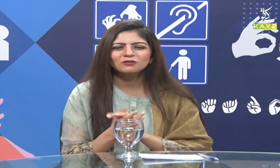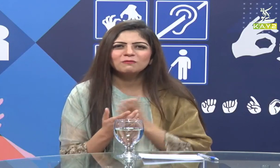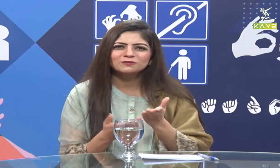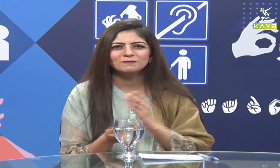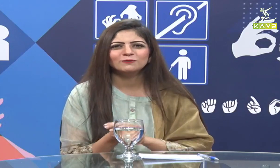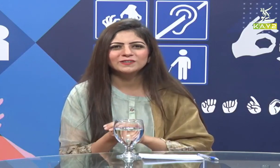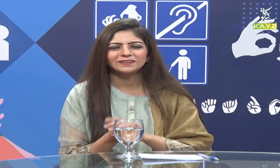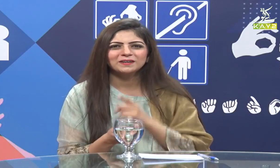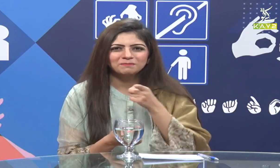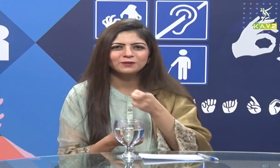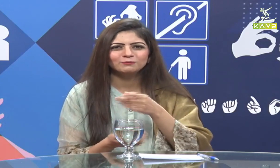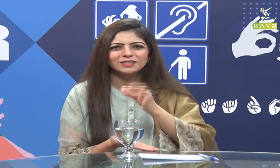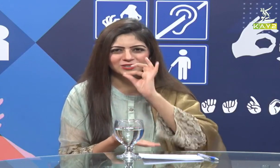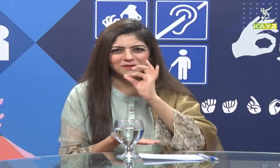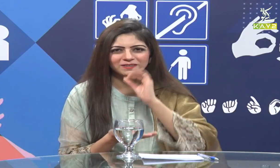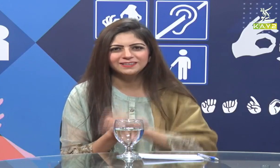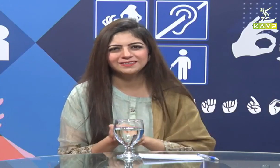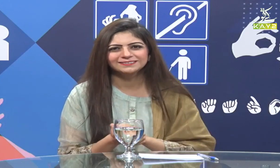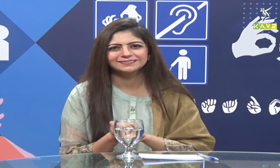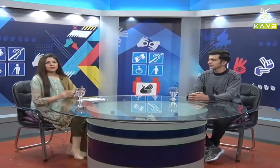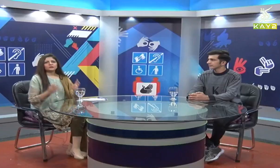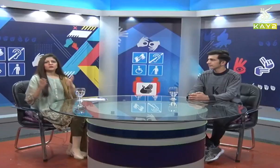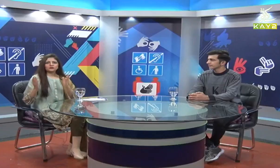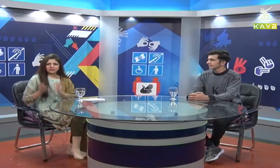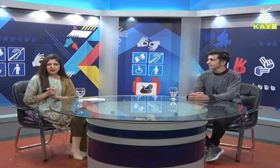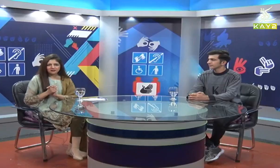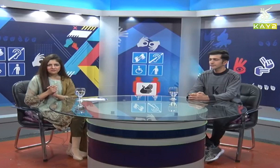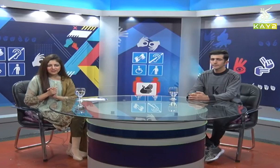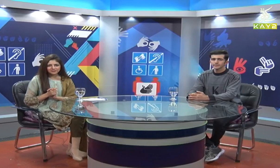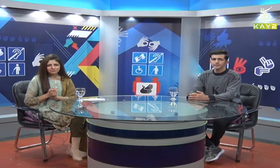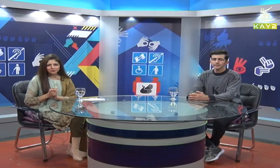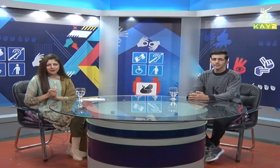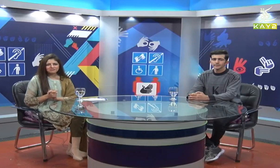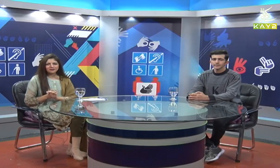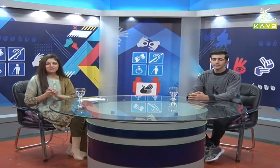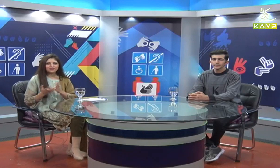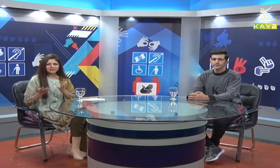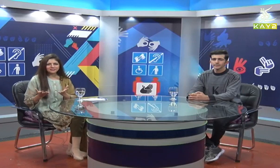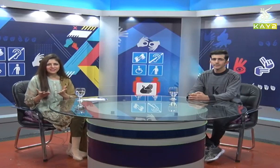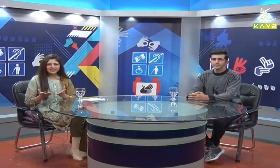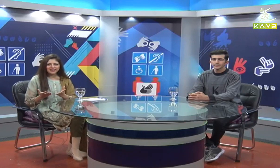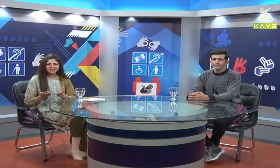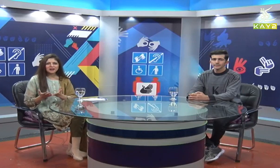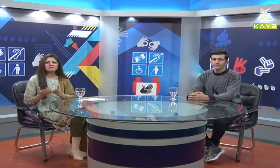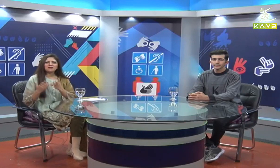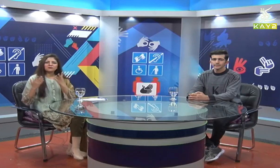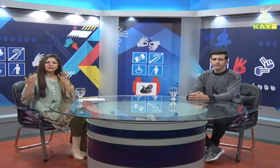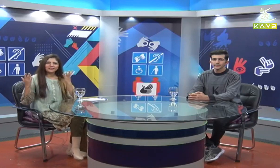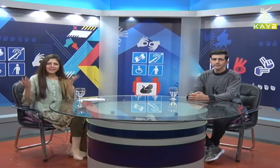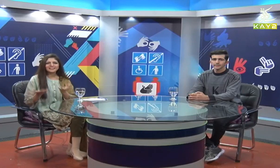आप उससे पूछ सकते हैं कि भाई तुमने चाय पीनी है। तो जनाब, इस प्रोग्राम का मकसद यही है कि हम आपको नई नई